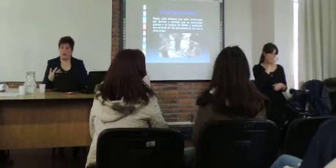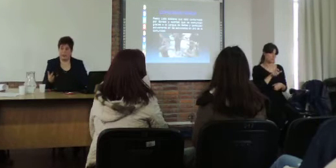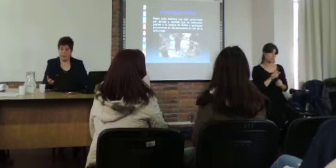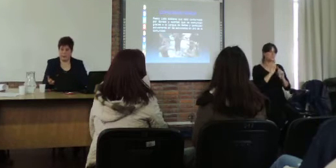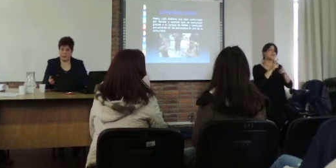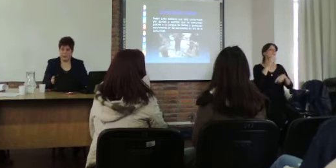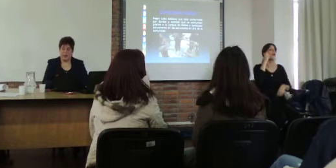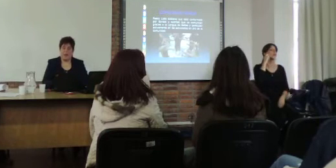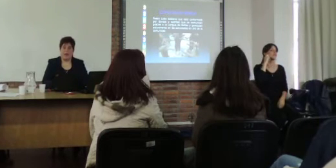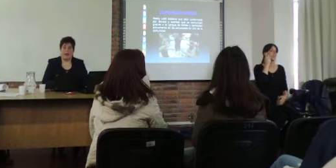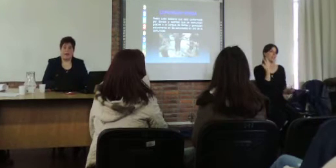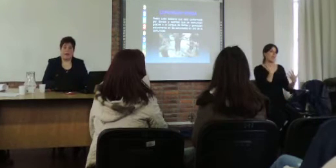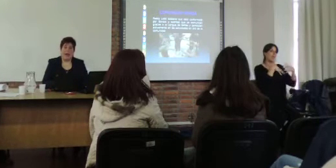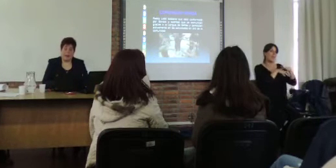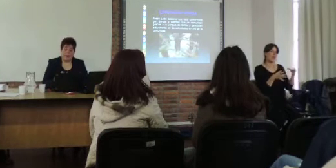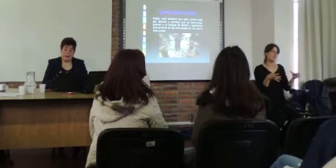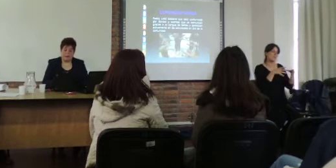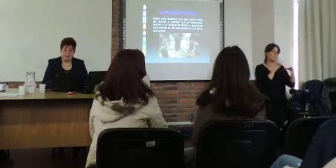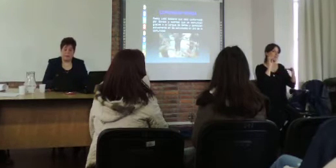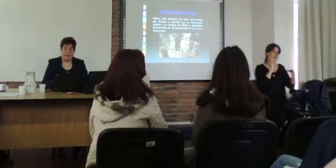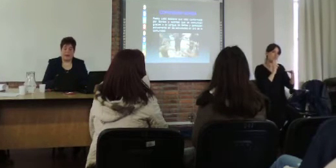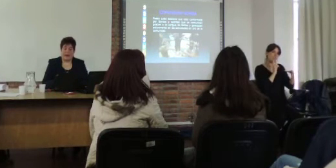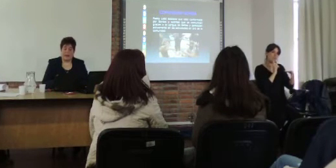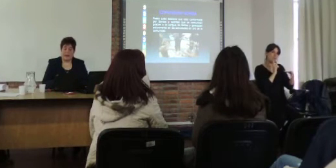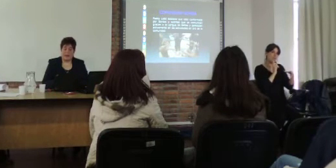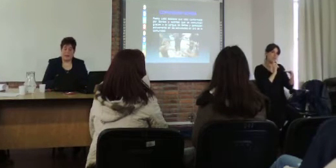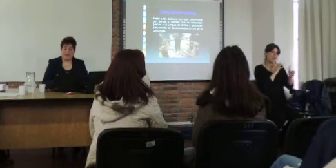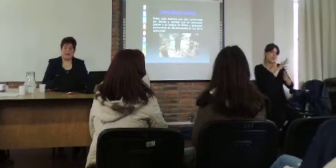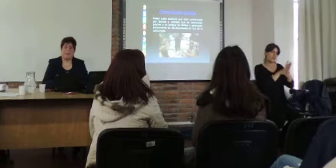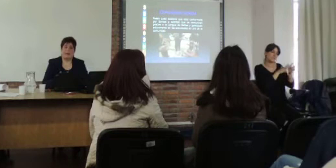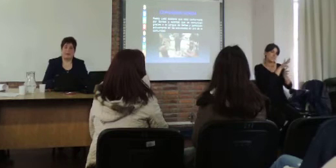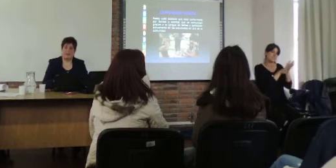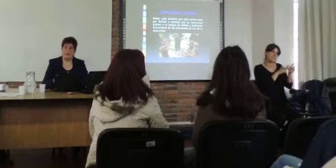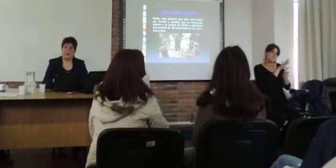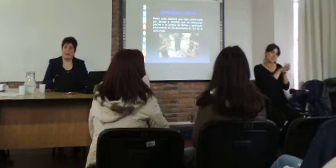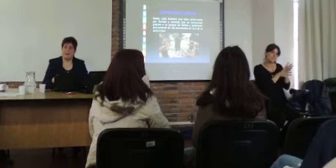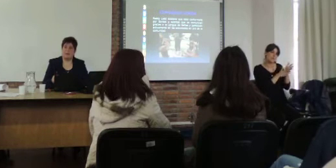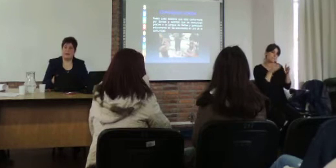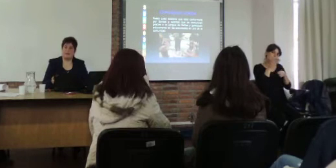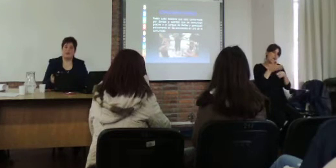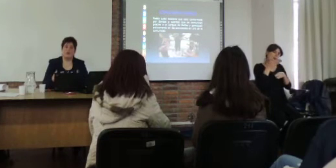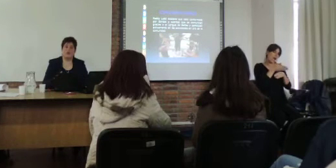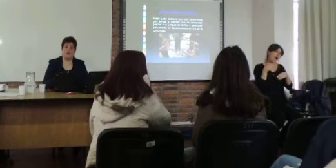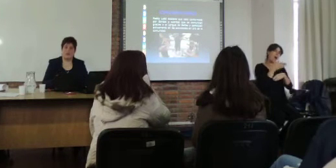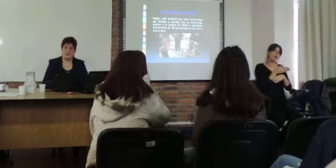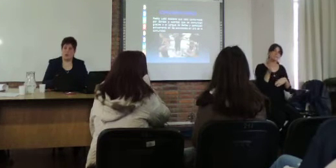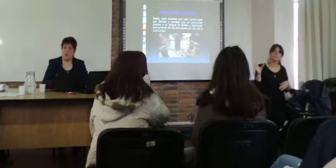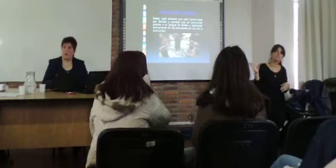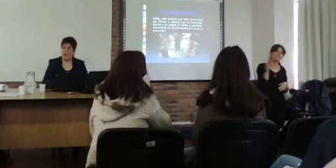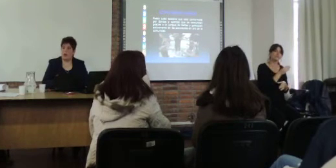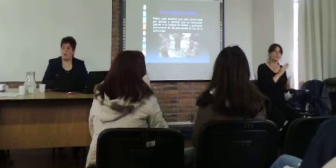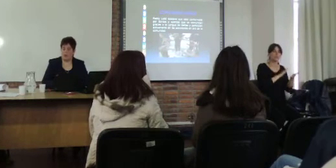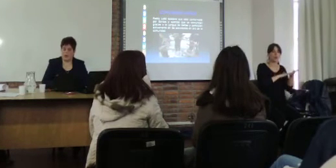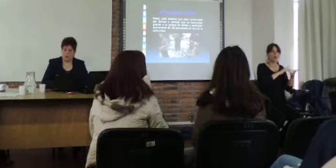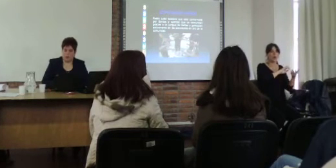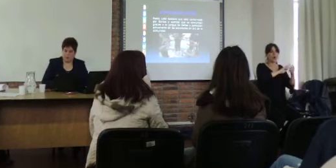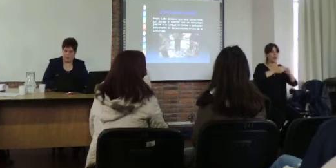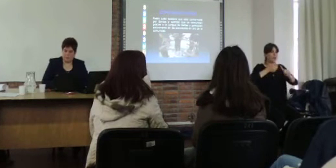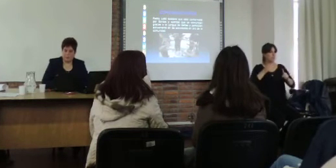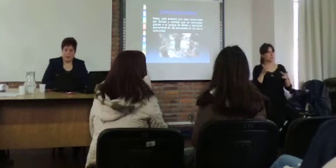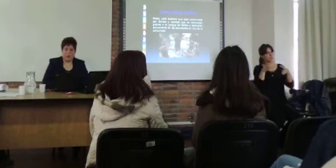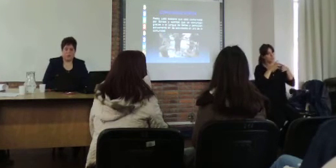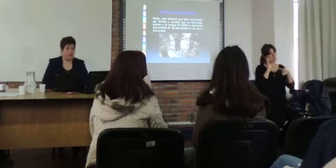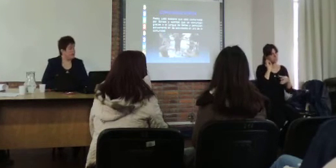como por oyentes, que hablan la lengua de señas y que participan activamente en todo lo relacionado con la comunidad